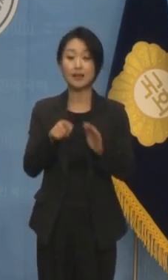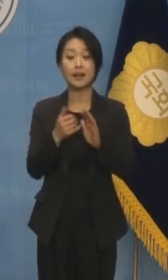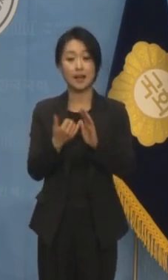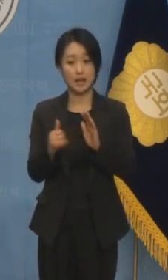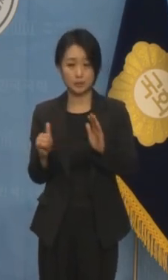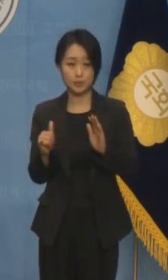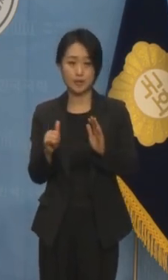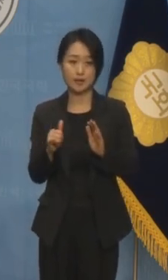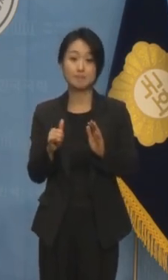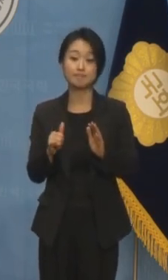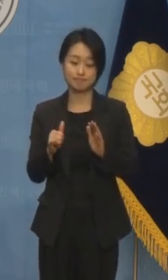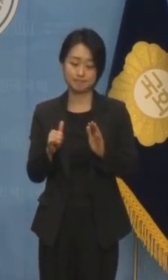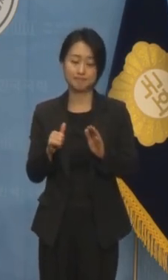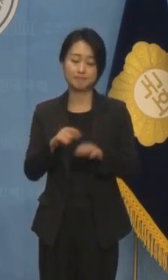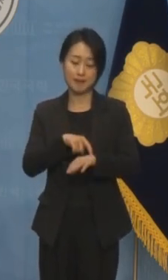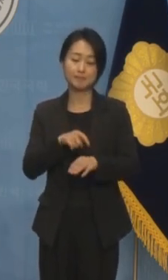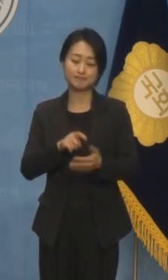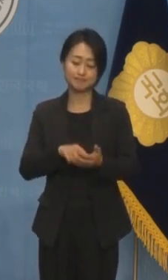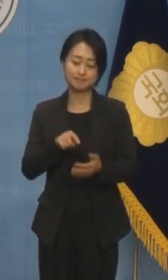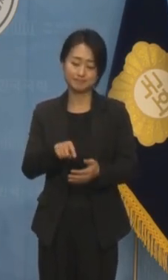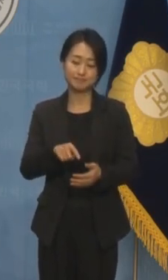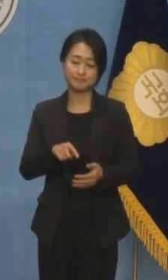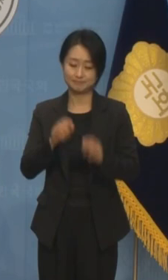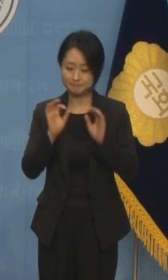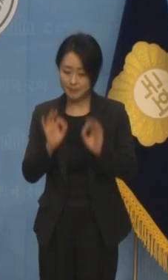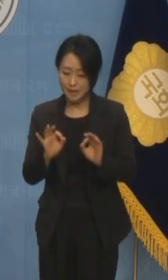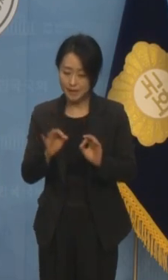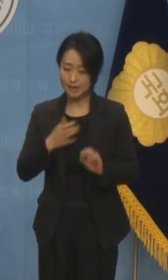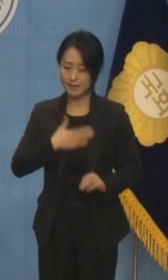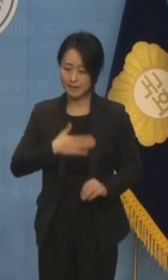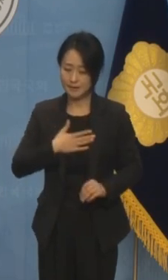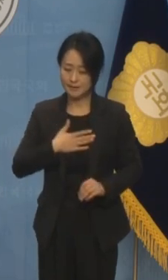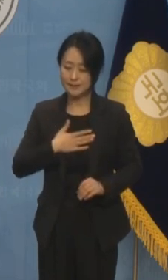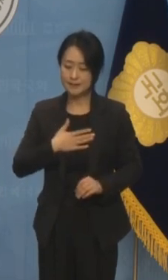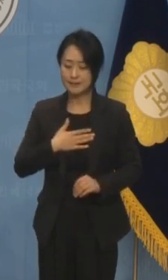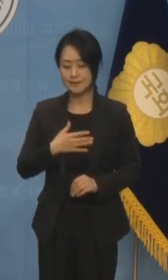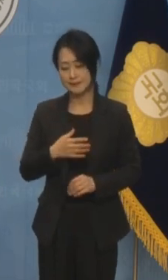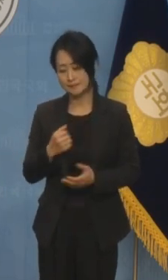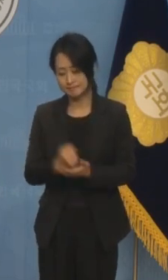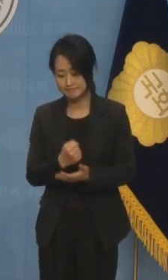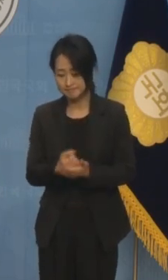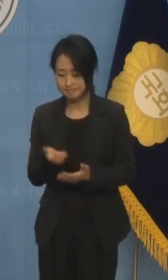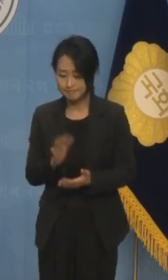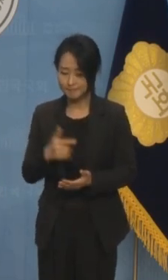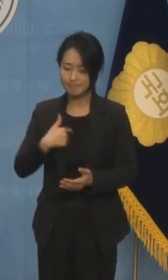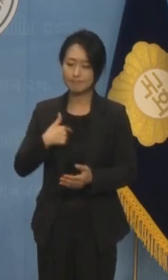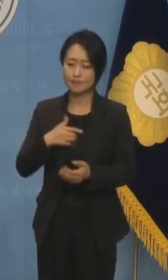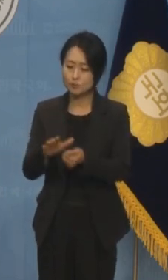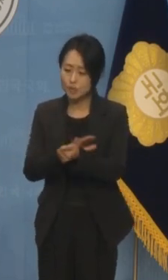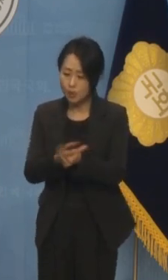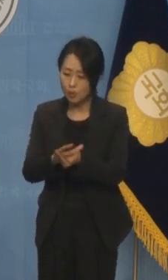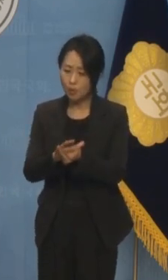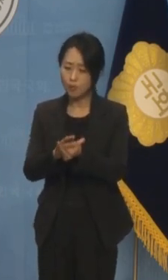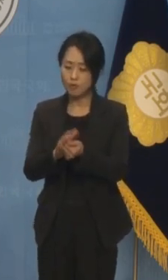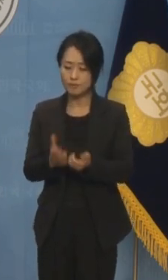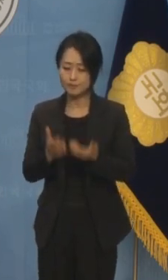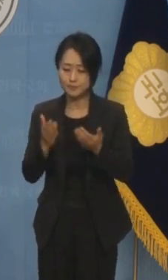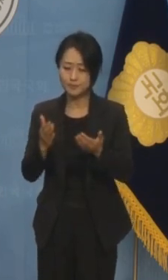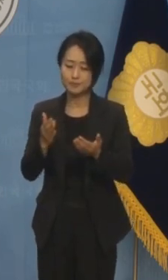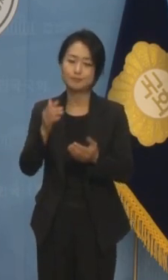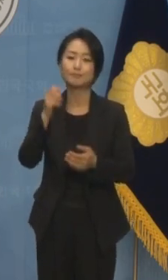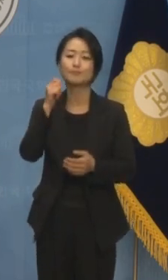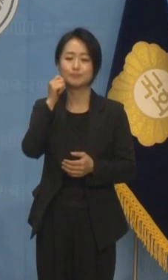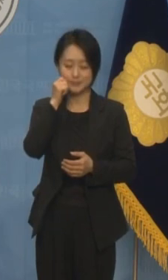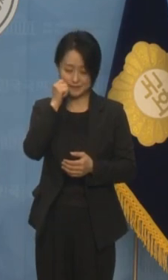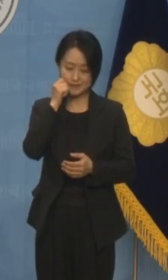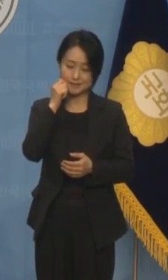가족의 심경이었습니다. 가슴이 먹먹했지만 저는 그분께 어떤 위로도 드릴 수 없었습니다.